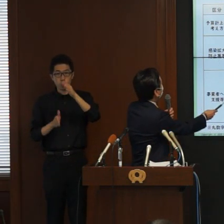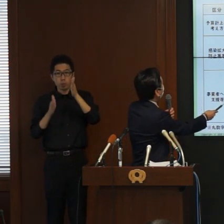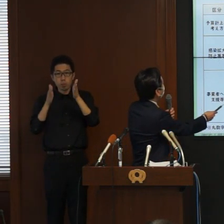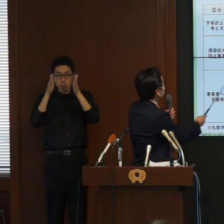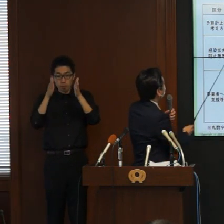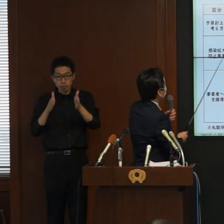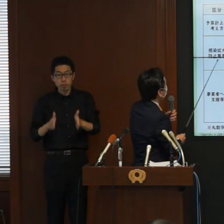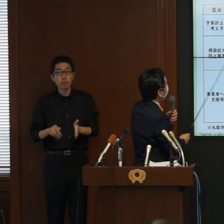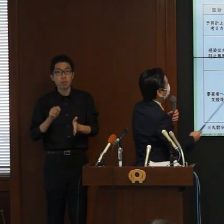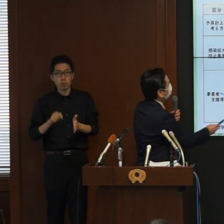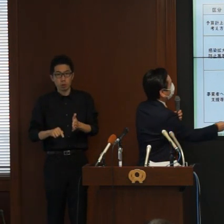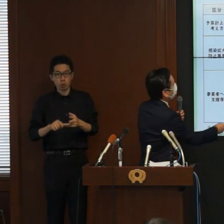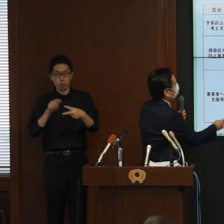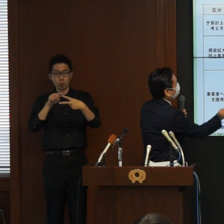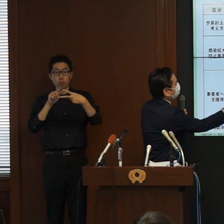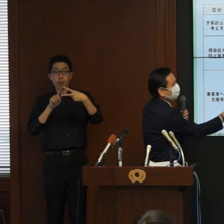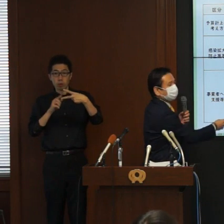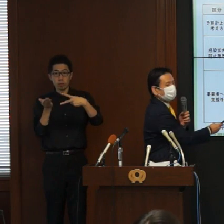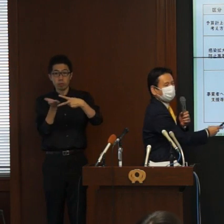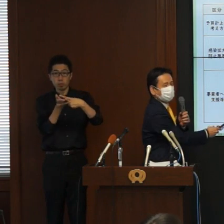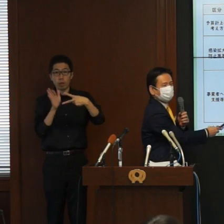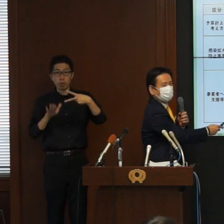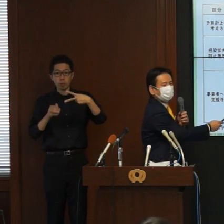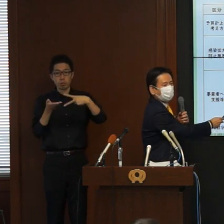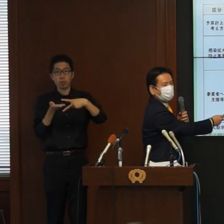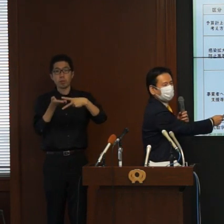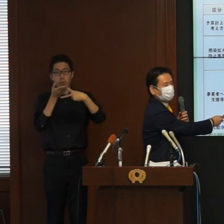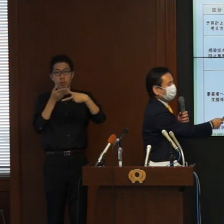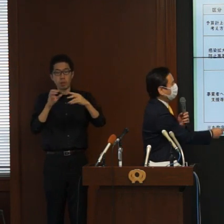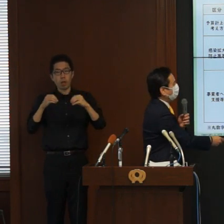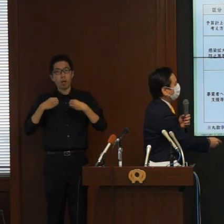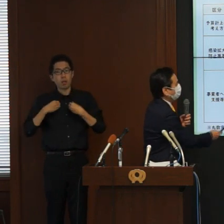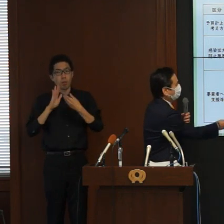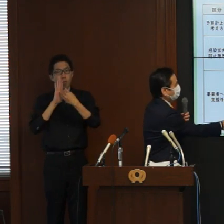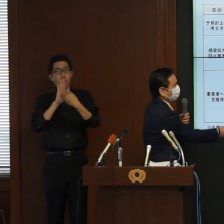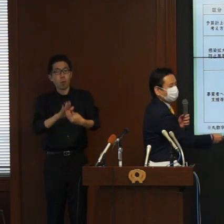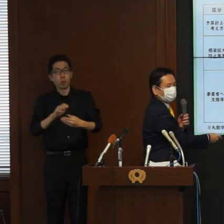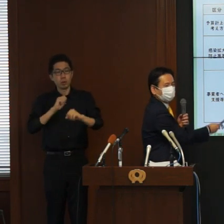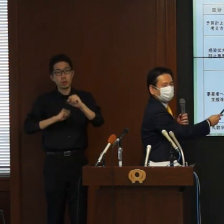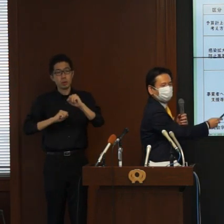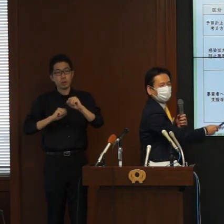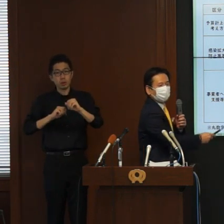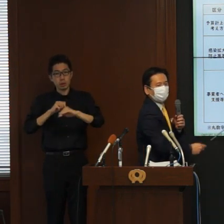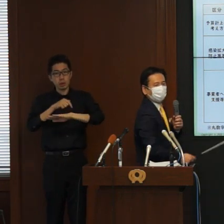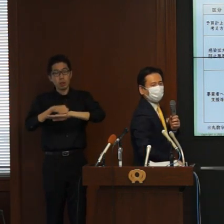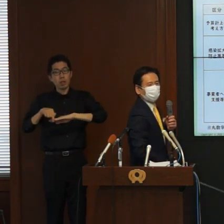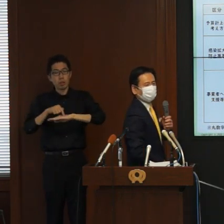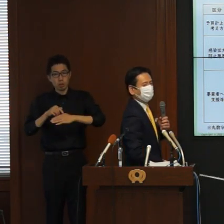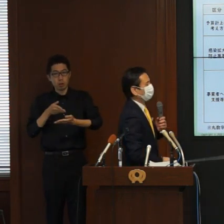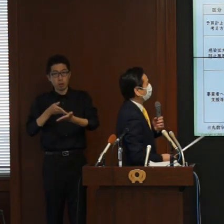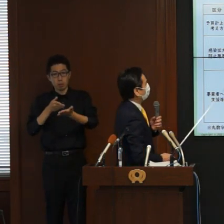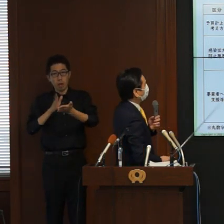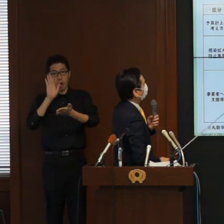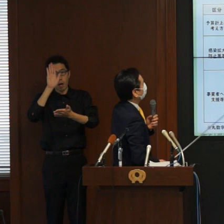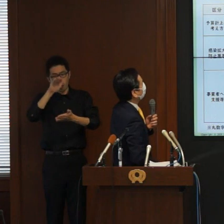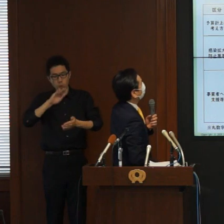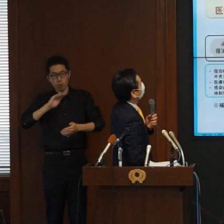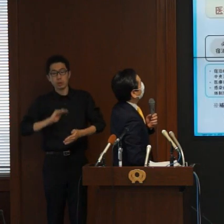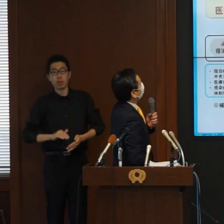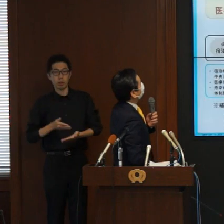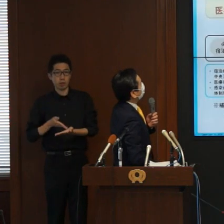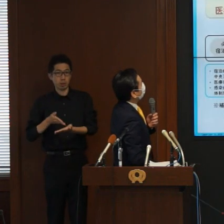まず感染拡大防止策についての説明をした後にこちらの説明をするという順番でいきたいと思います。は